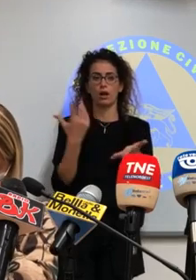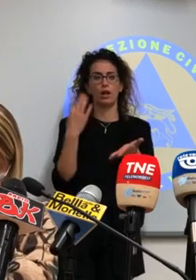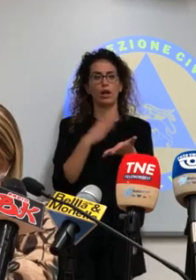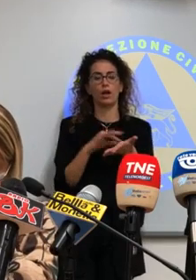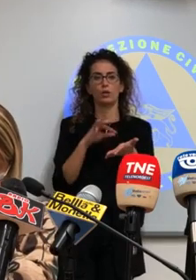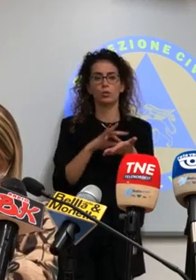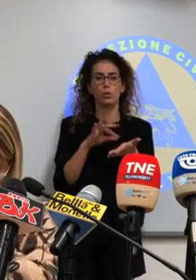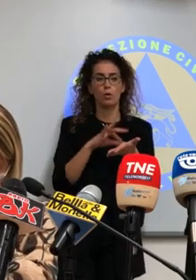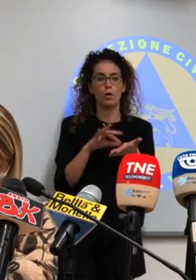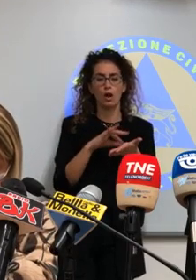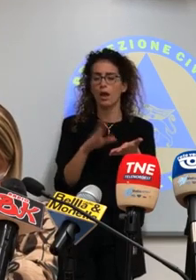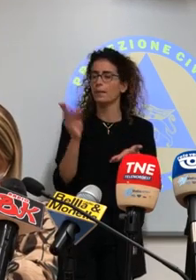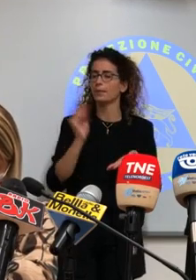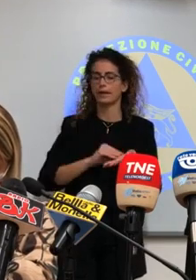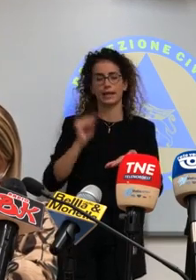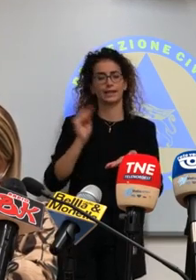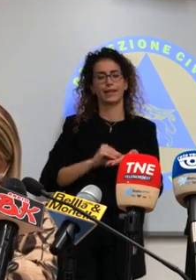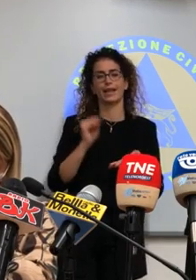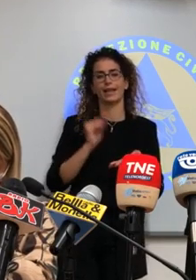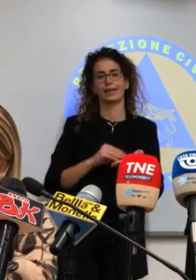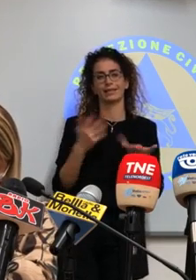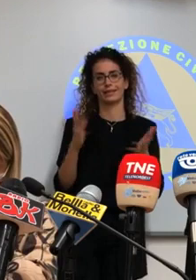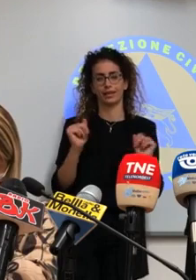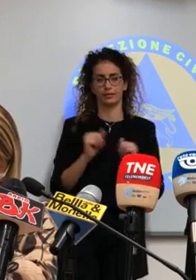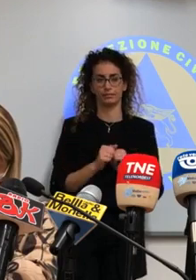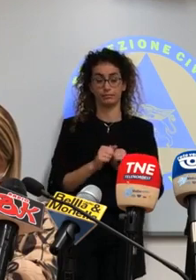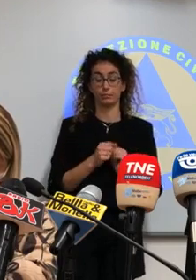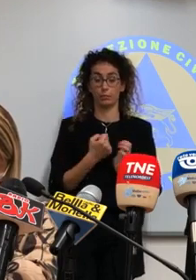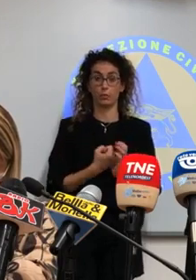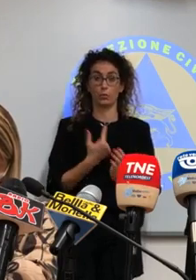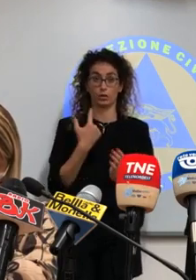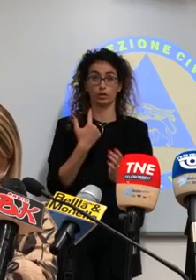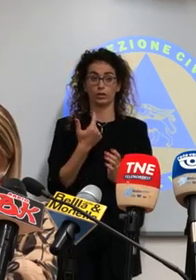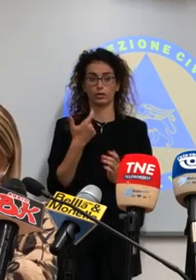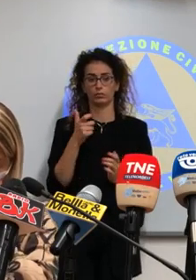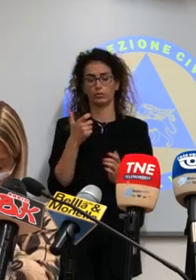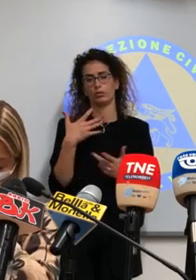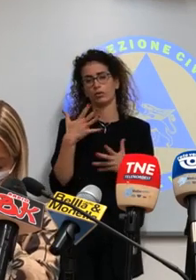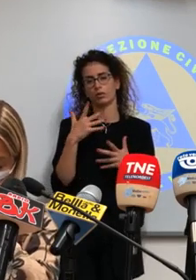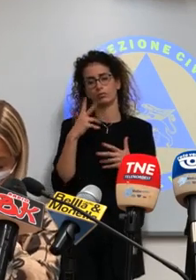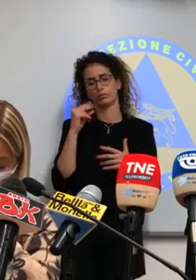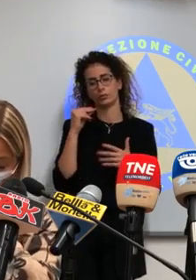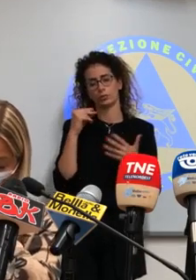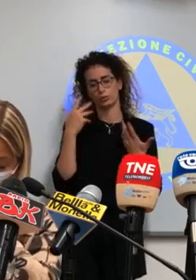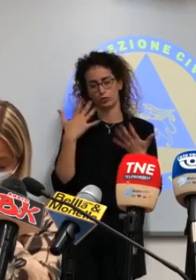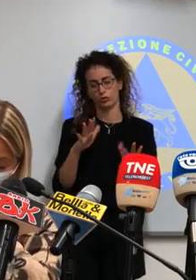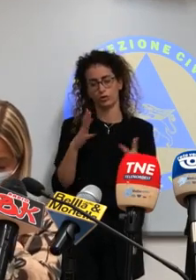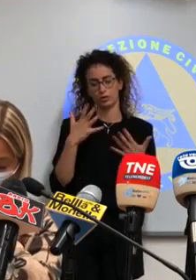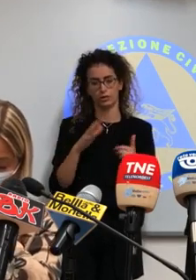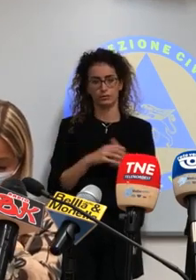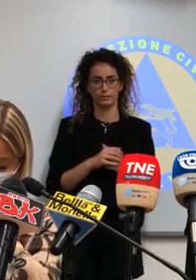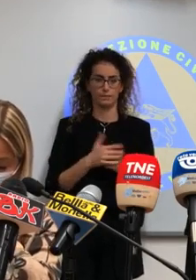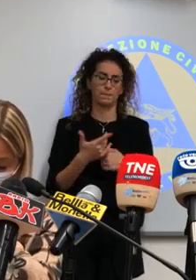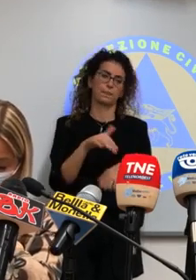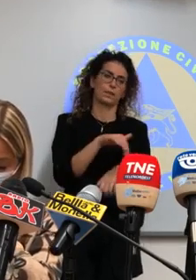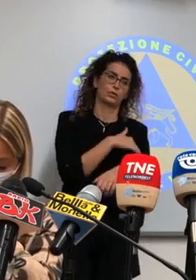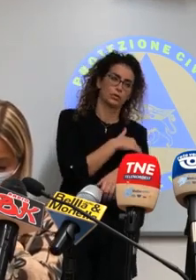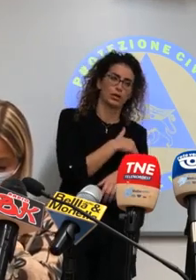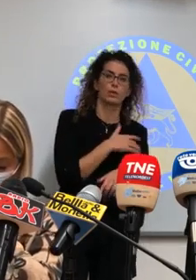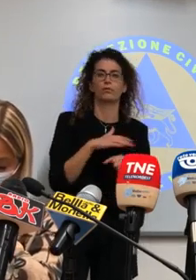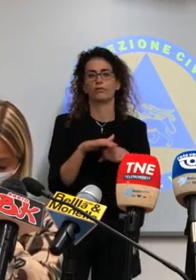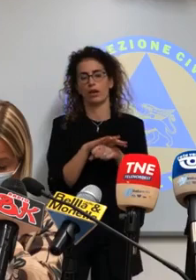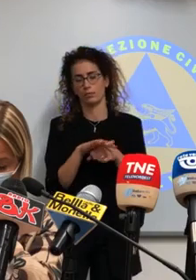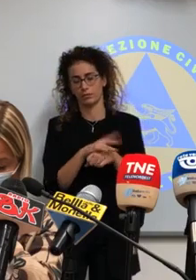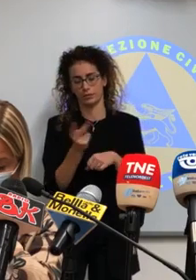scuola sia in presenza, elemento estremamente importante per tutti i motivi che tutti conosciamo benissimo, sia per gli studenti che per le